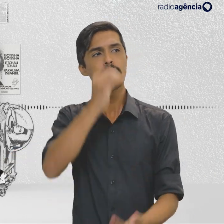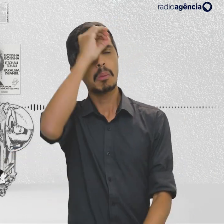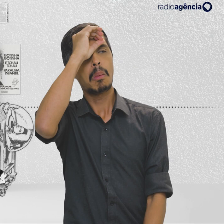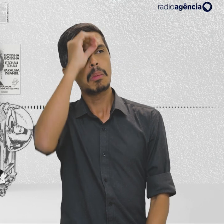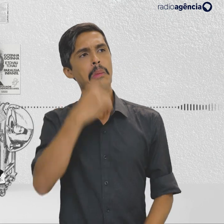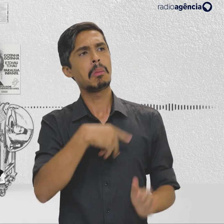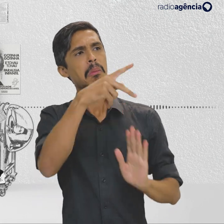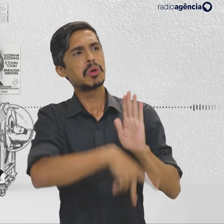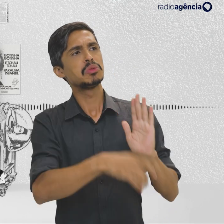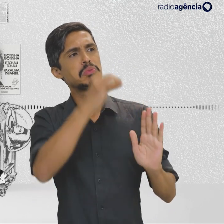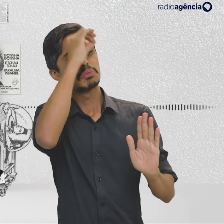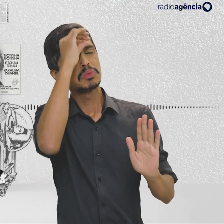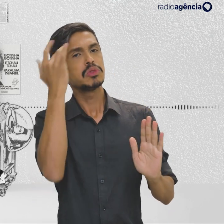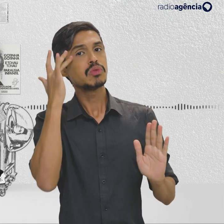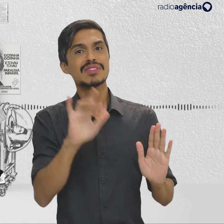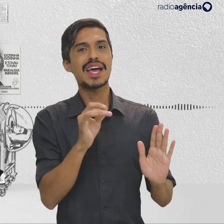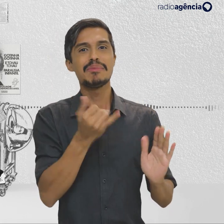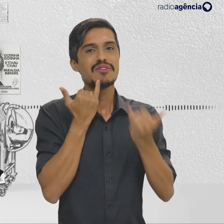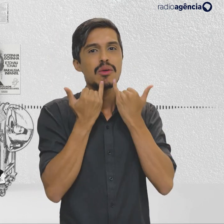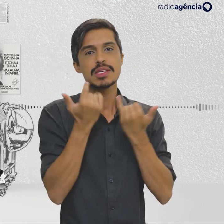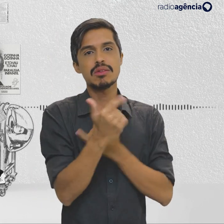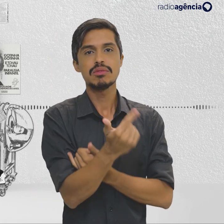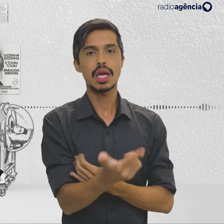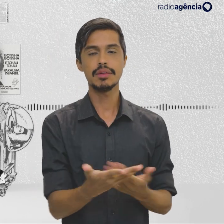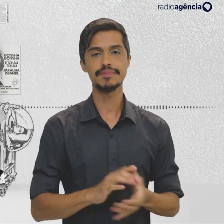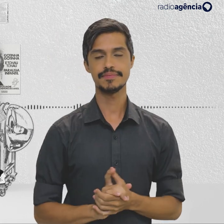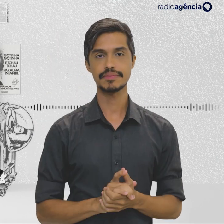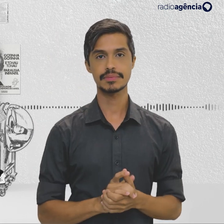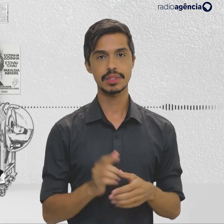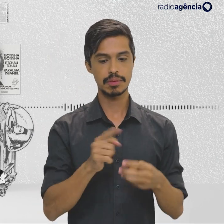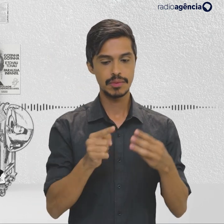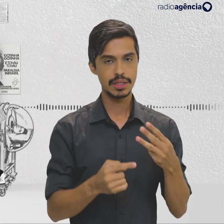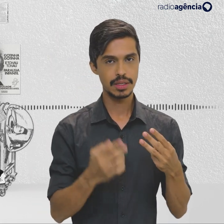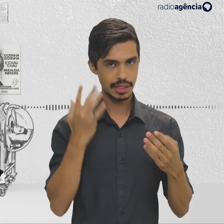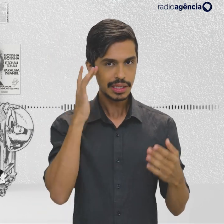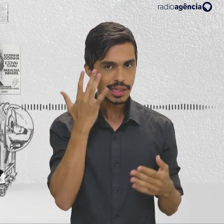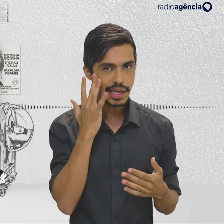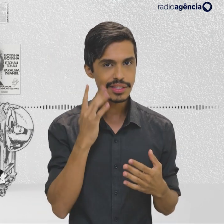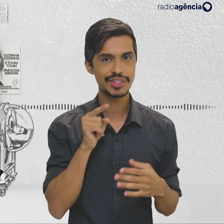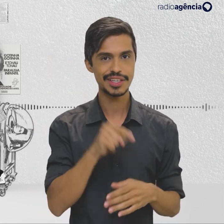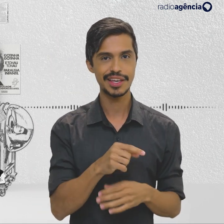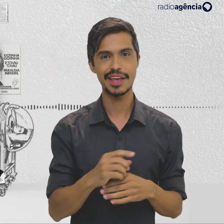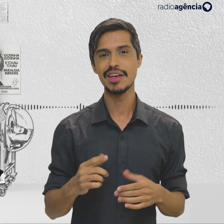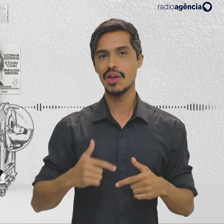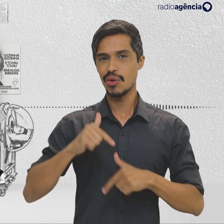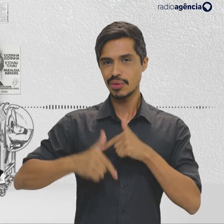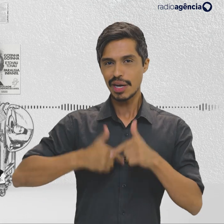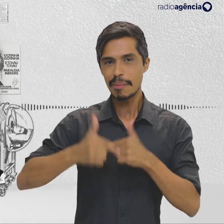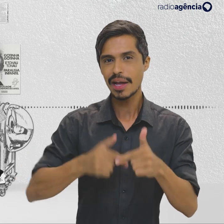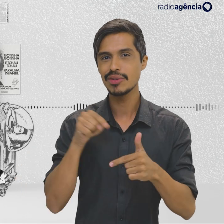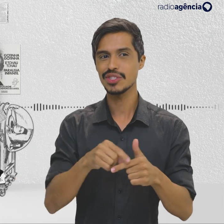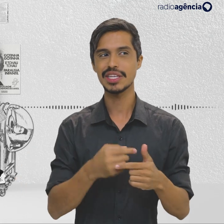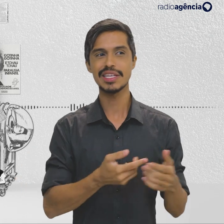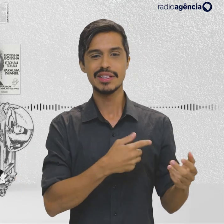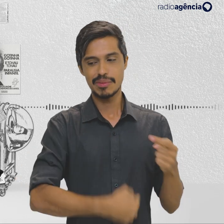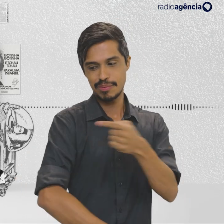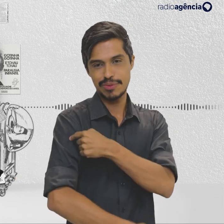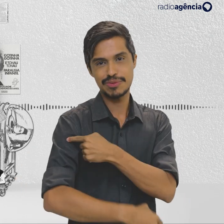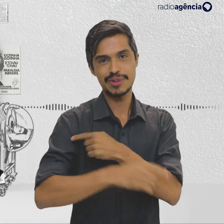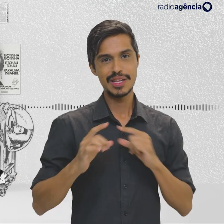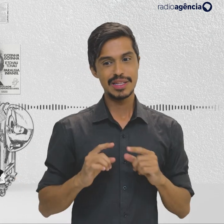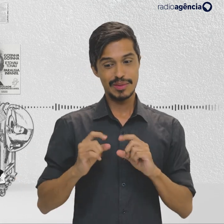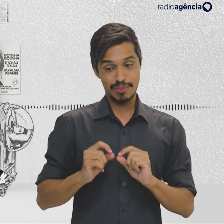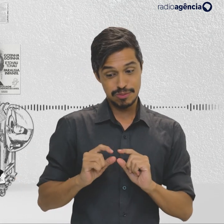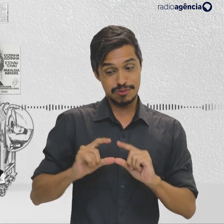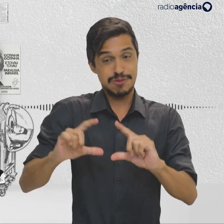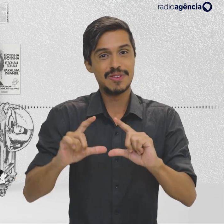nem sabe se ela está contemplada por essa estratégia Deu para entender que a tarefa de recuperar os índices vacinais não é